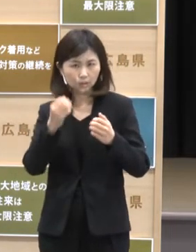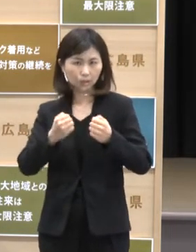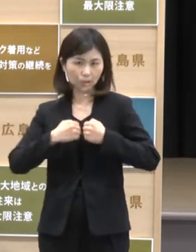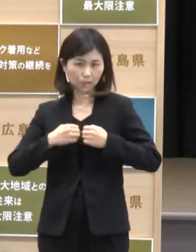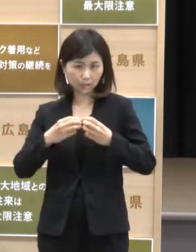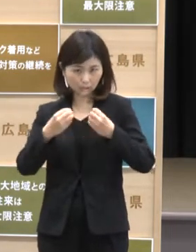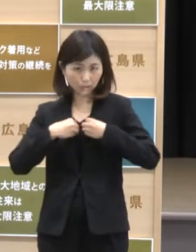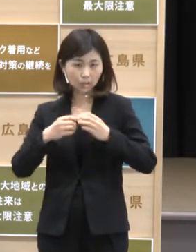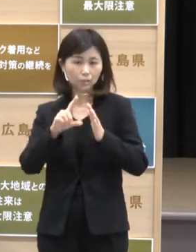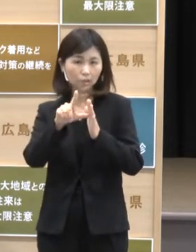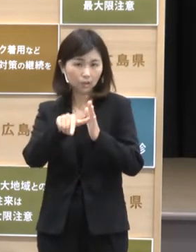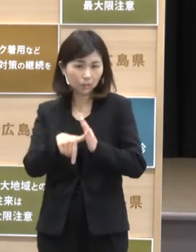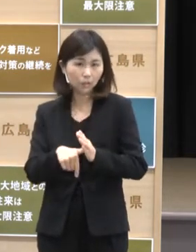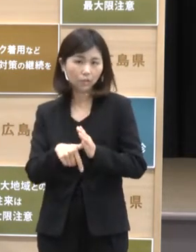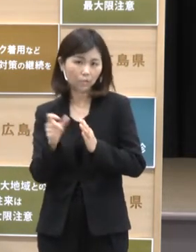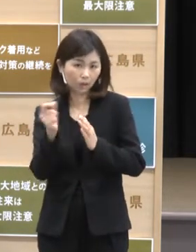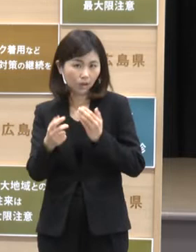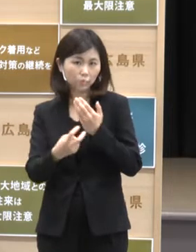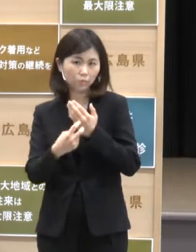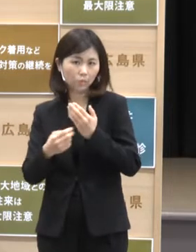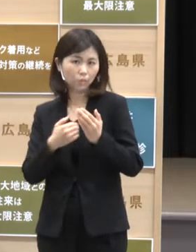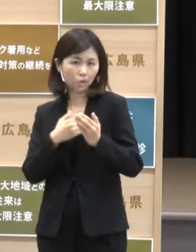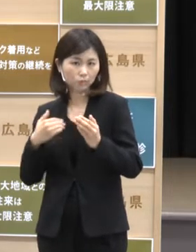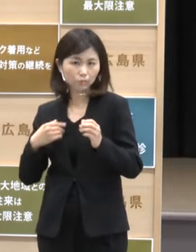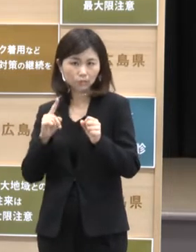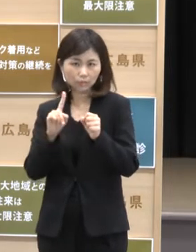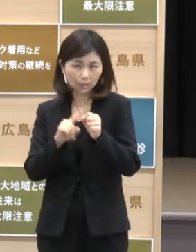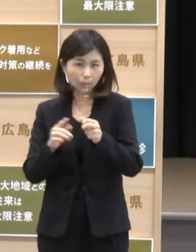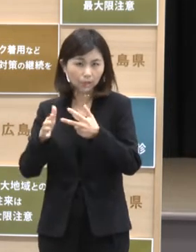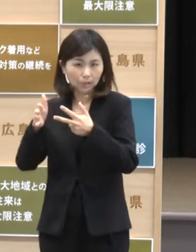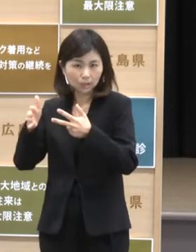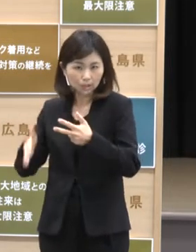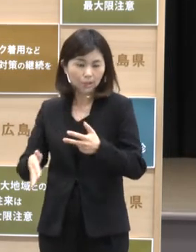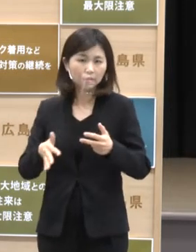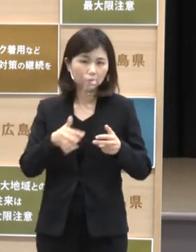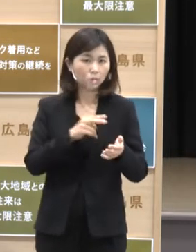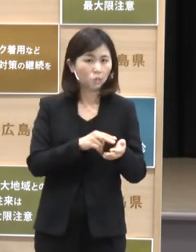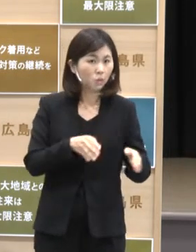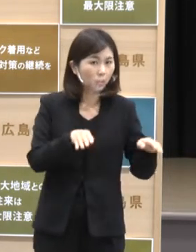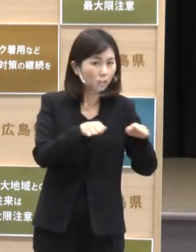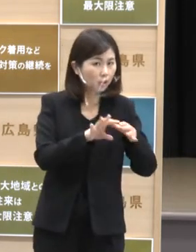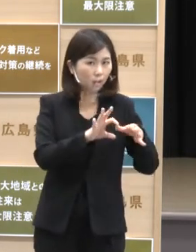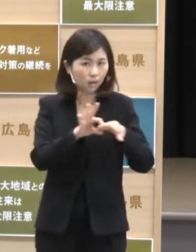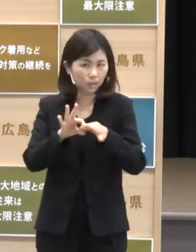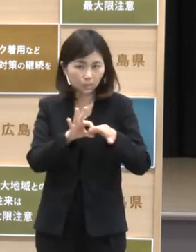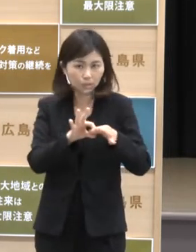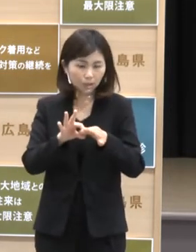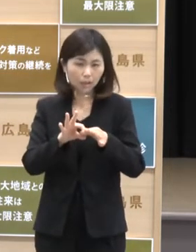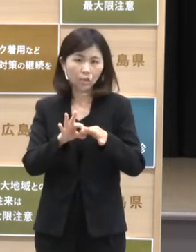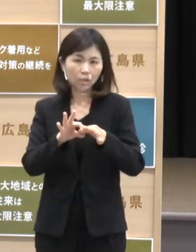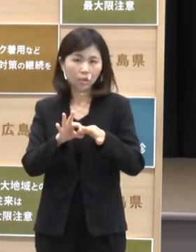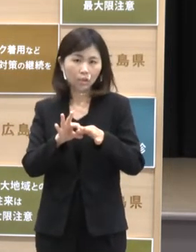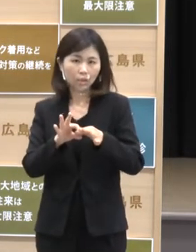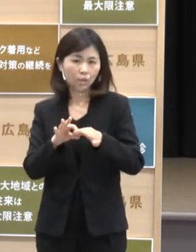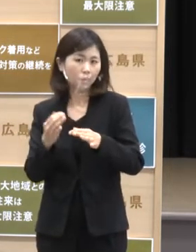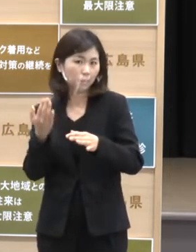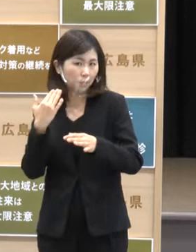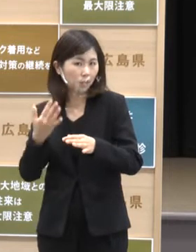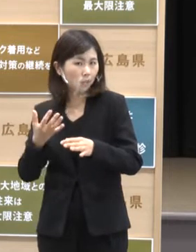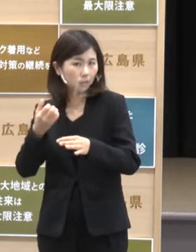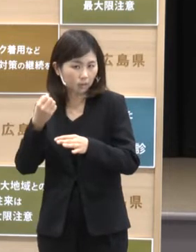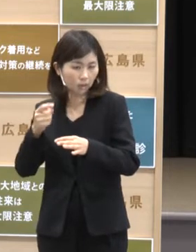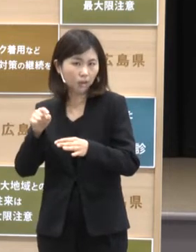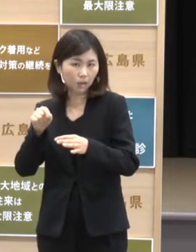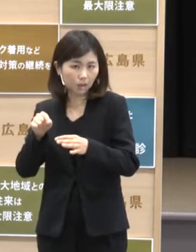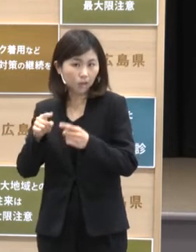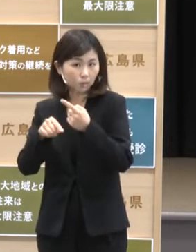始ができるように、施設と地域の医療機関が連携して、あらかじめ、お一人お一人の治療、